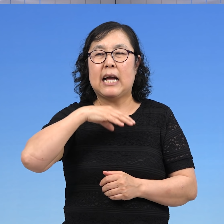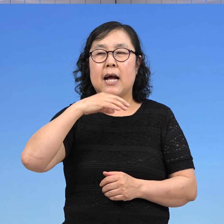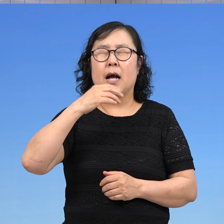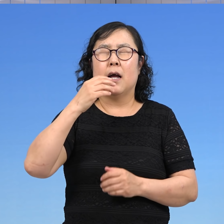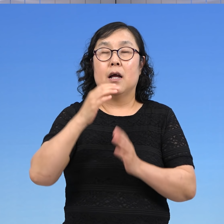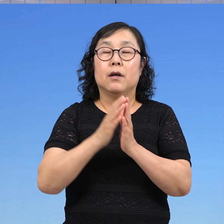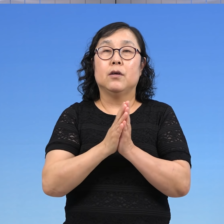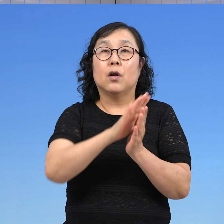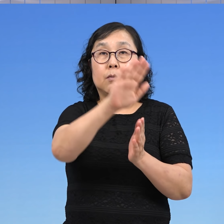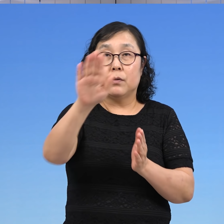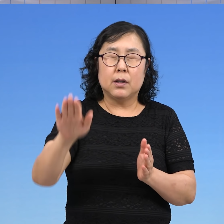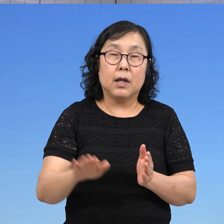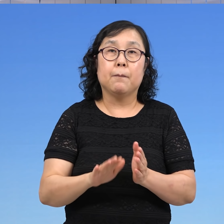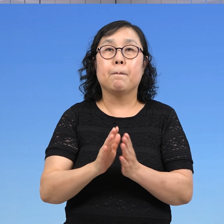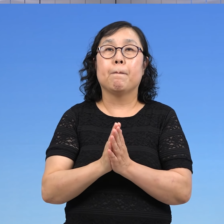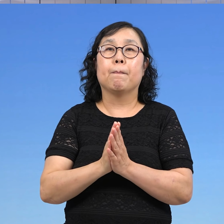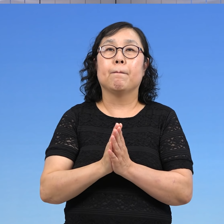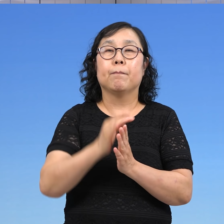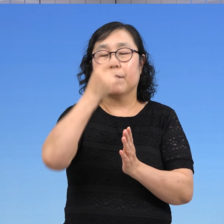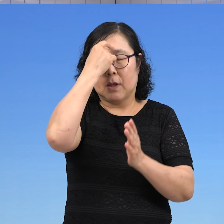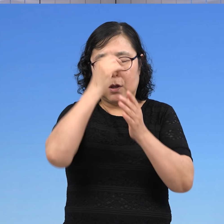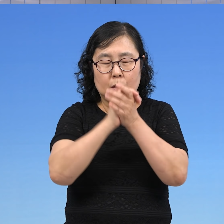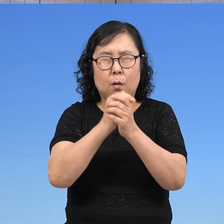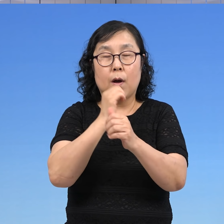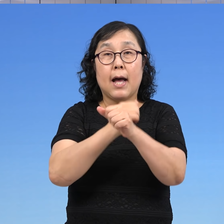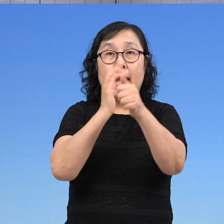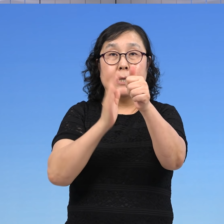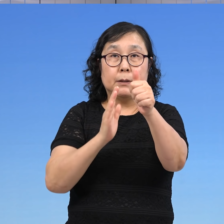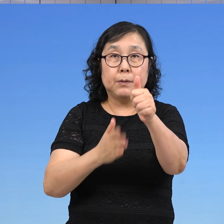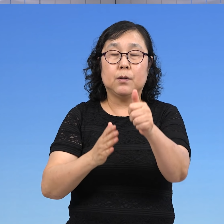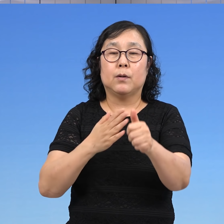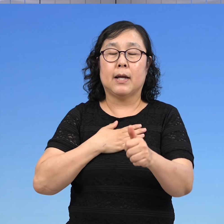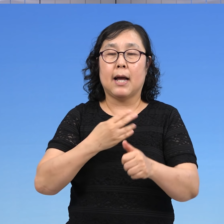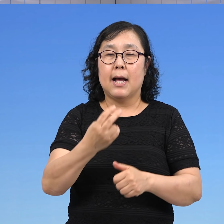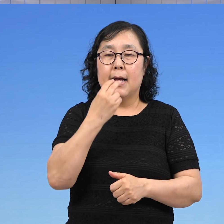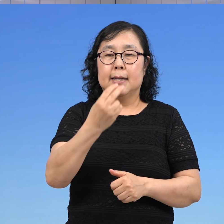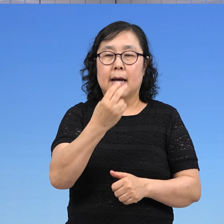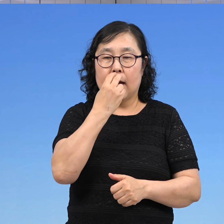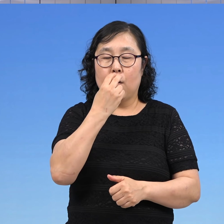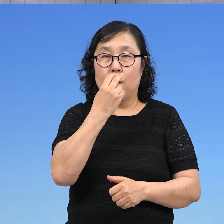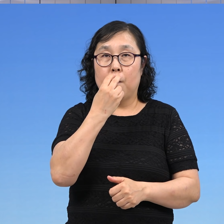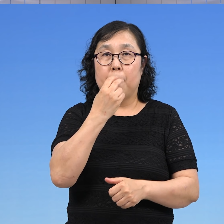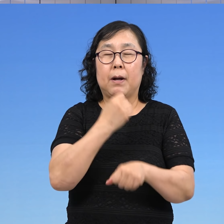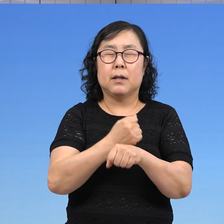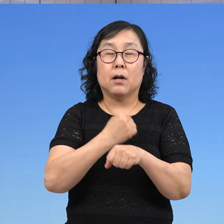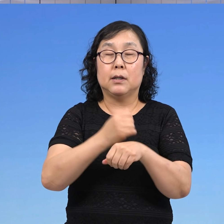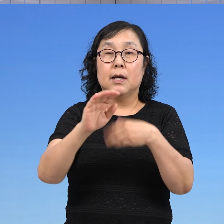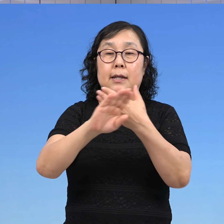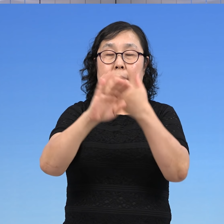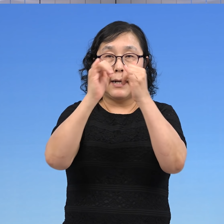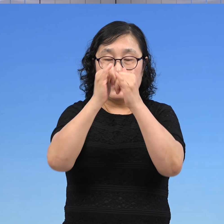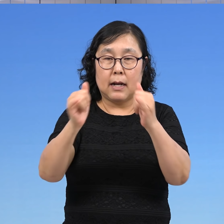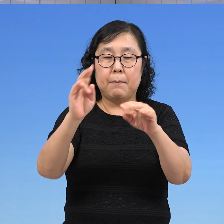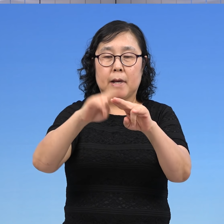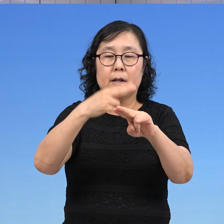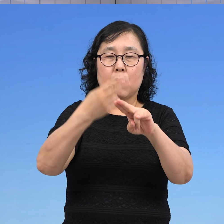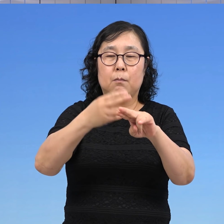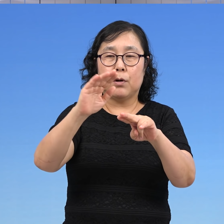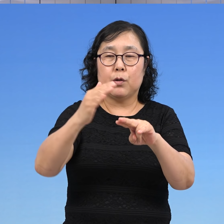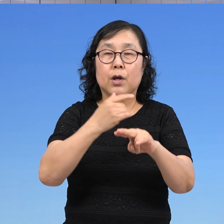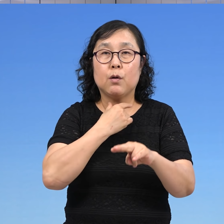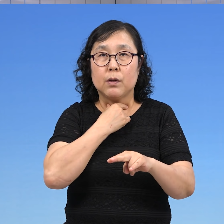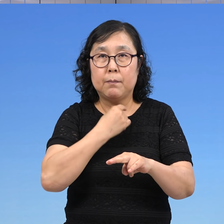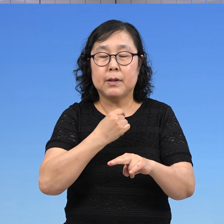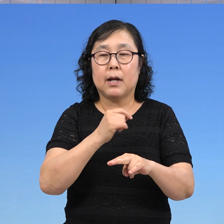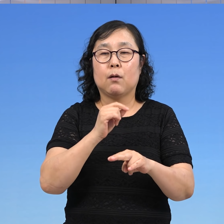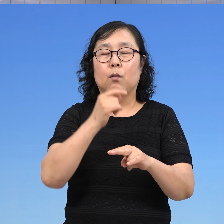쉽지 않거든요 기도하세요 하나님 오늘 내가 살아 호흡하는 것이 누군가에게는 선물이